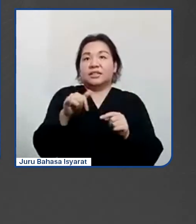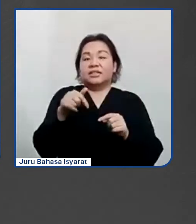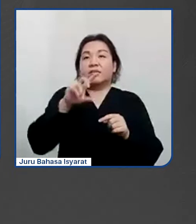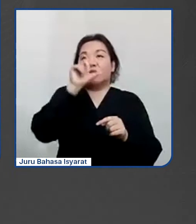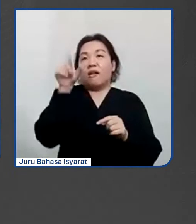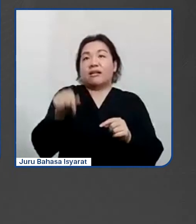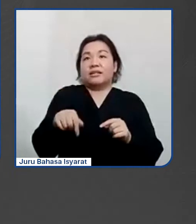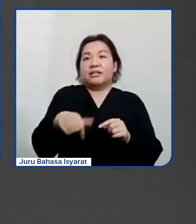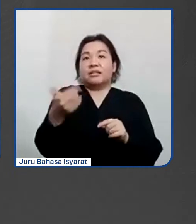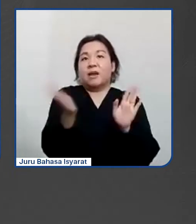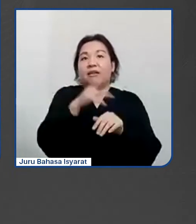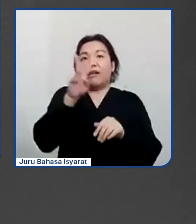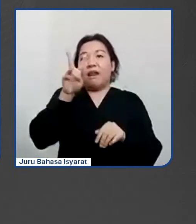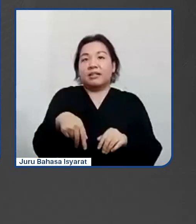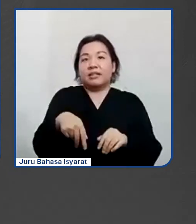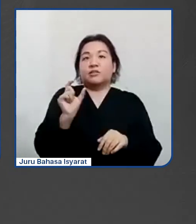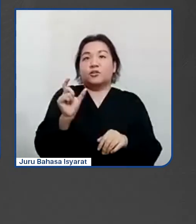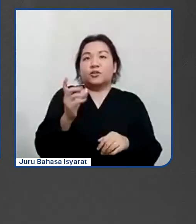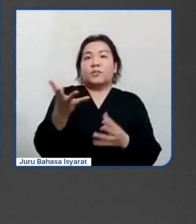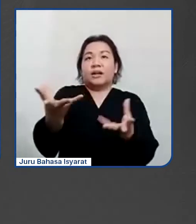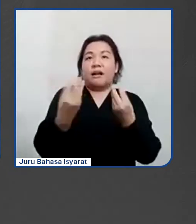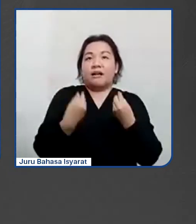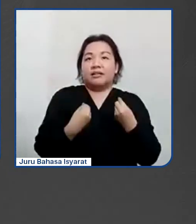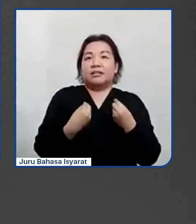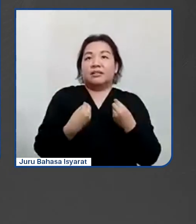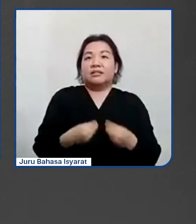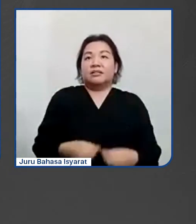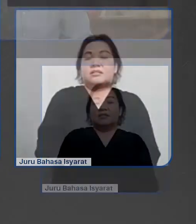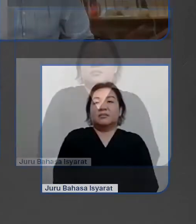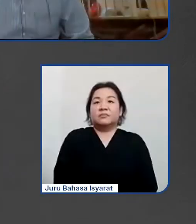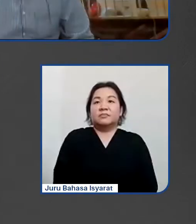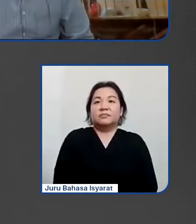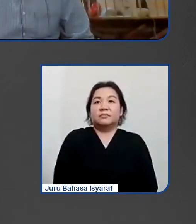meraih pundi-pundi untuk rezekinya mereka sih, itu aja.